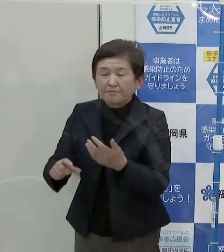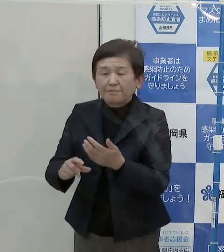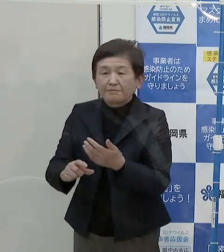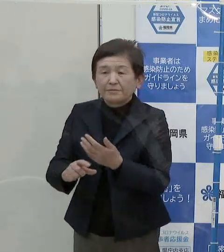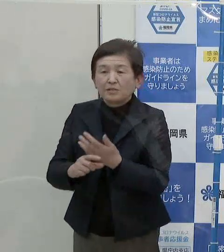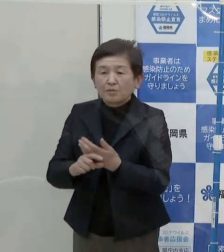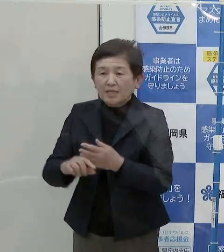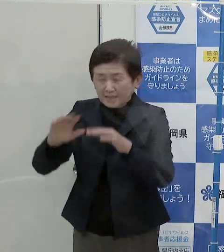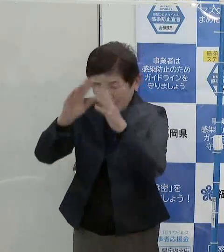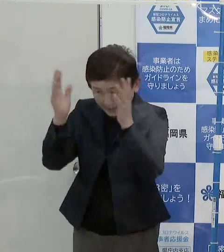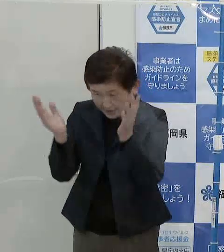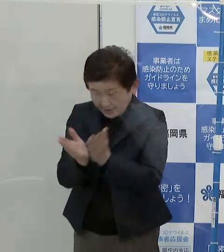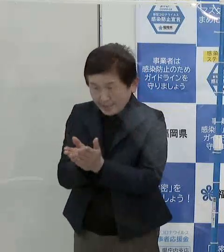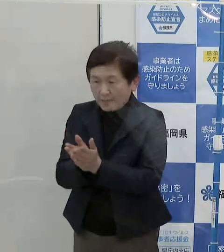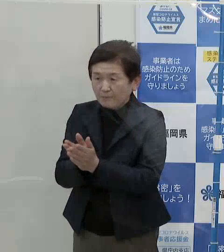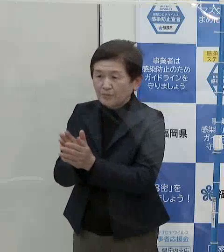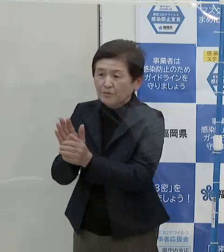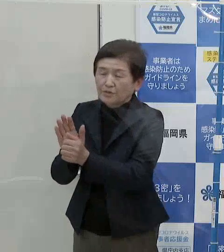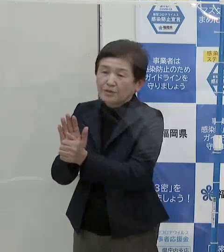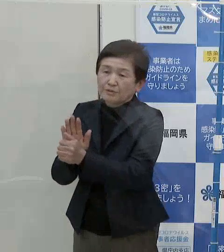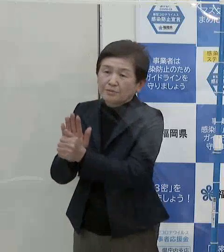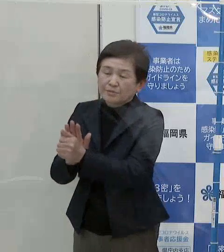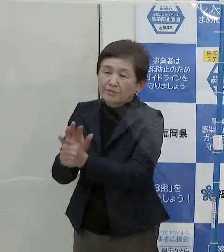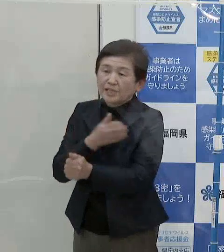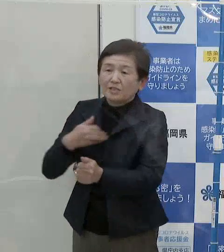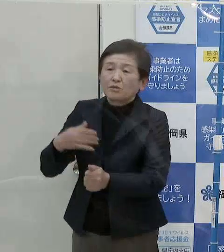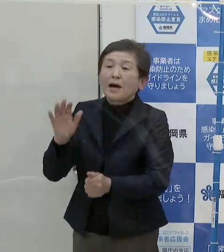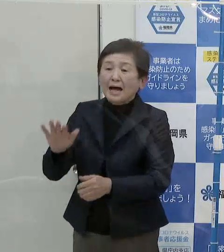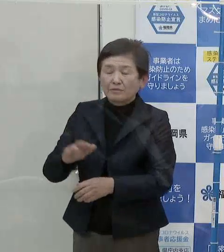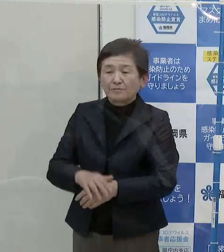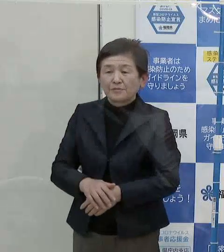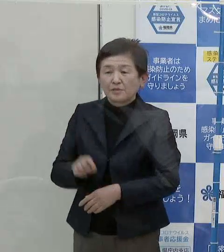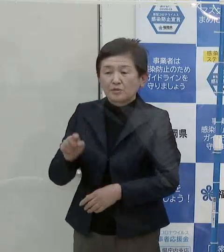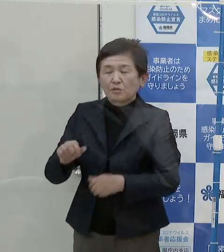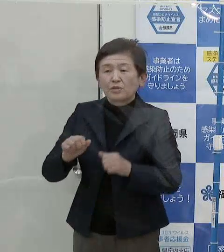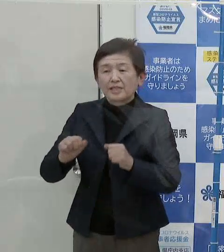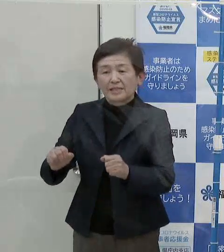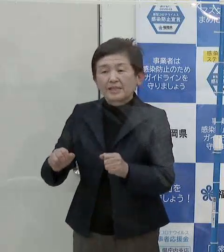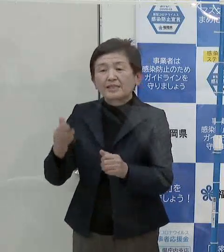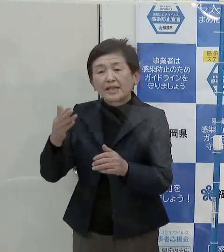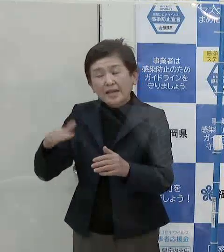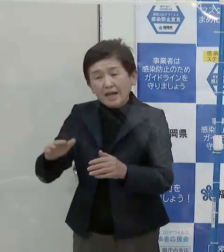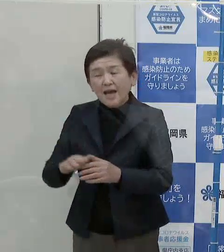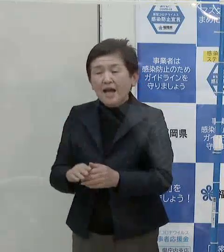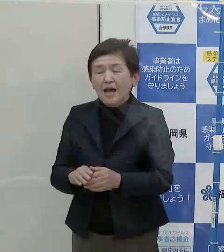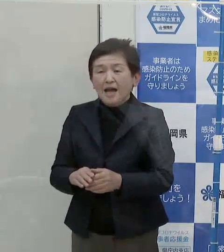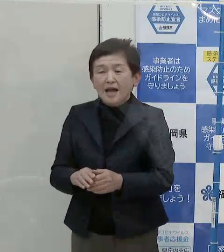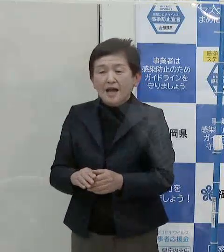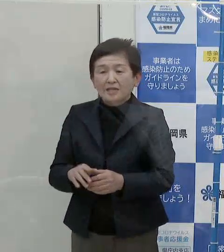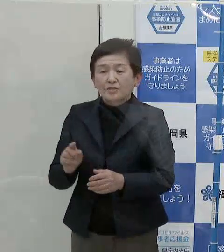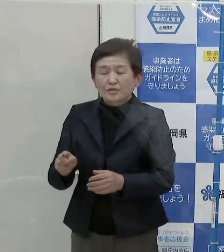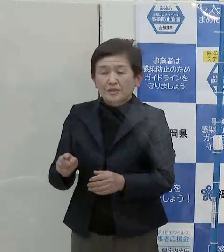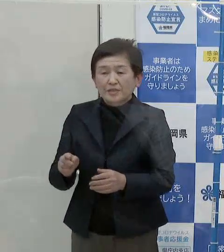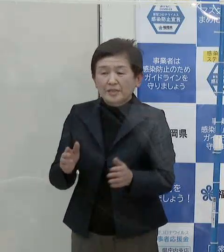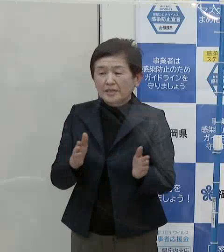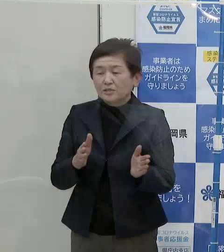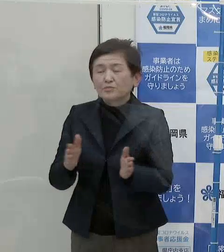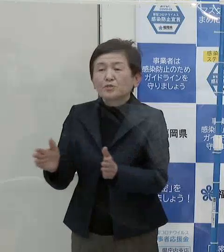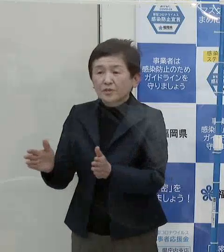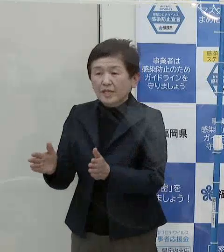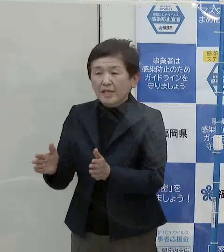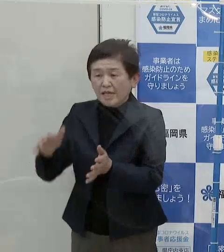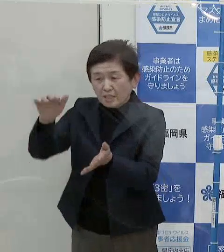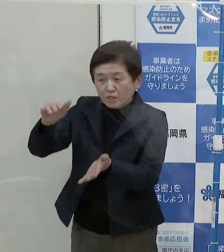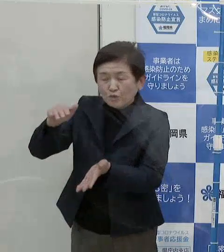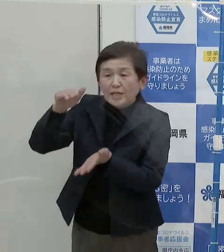ほぼ全額がカバーできるものってあるわけですね。で、そういうことをやっていけばですね、 それを装備することによって収